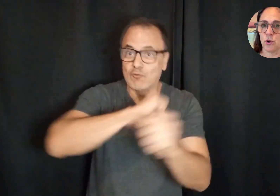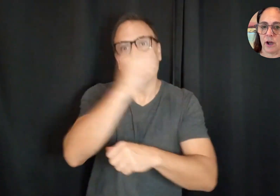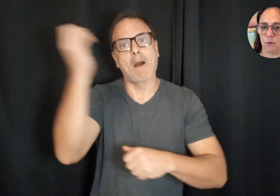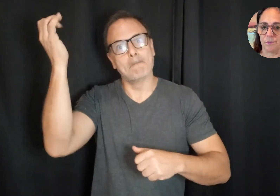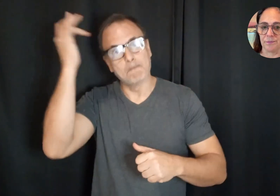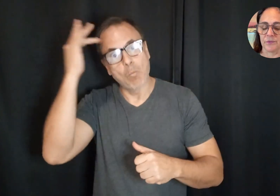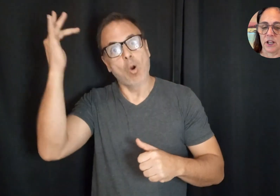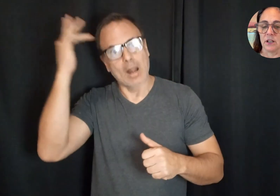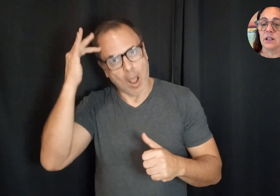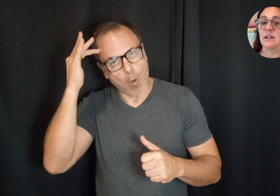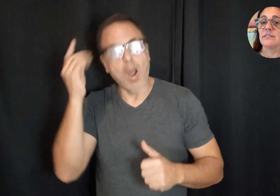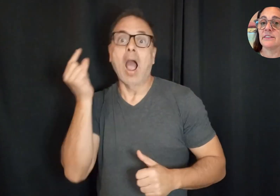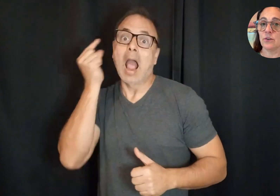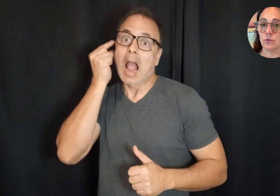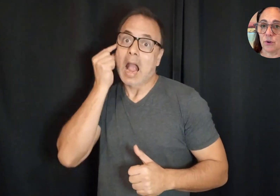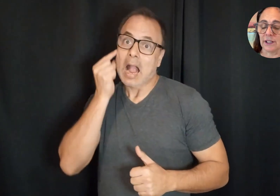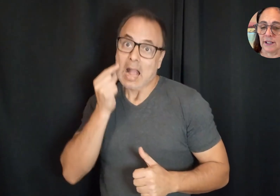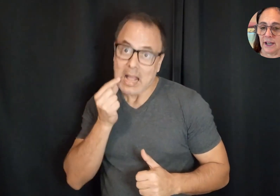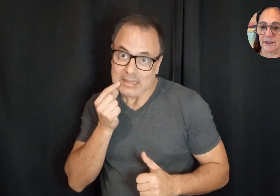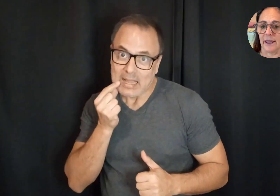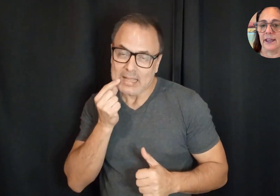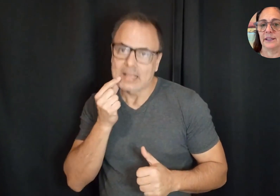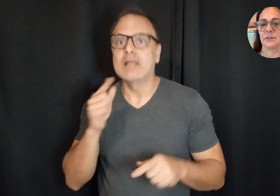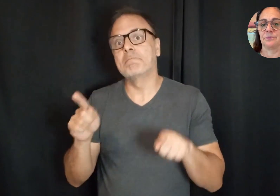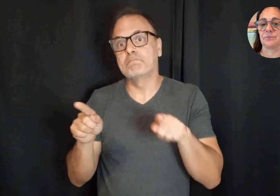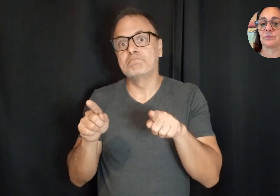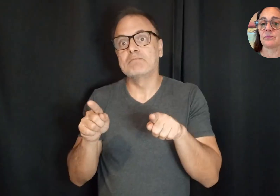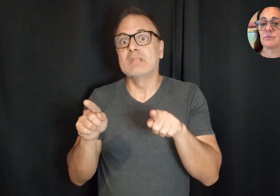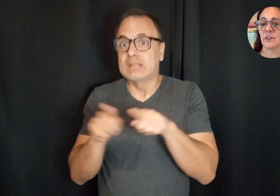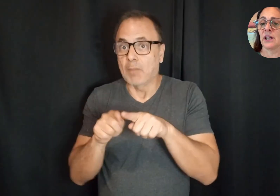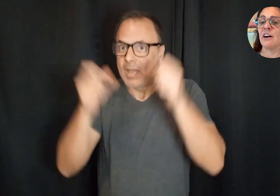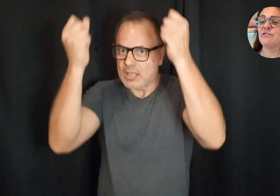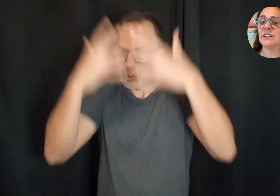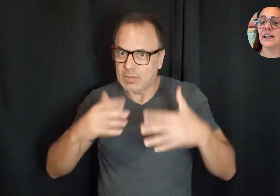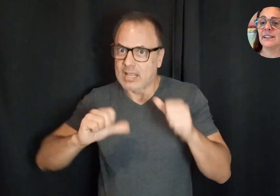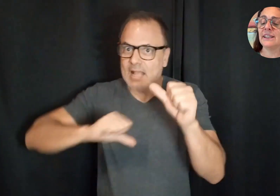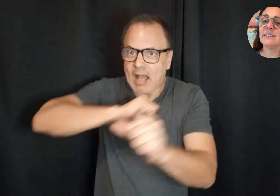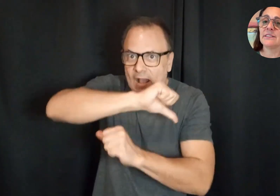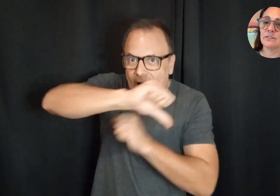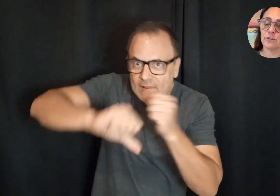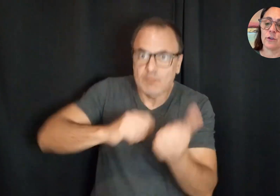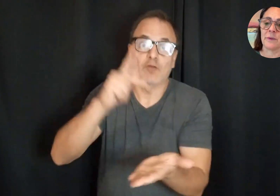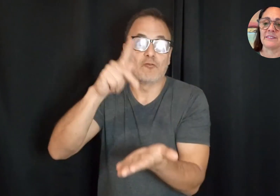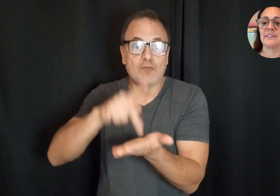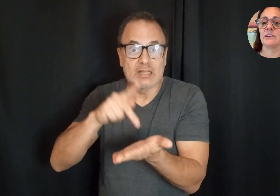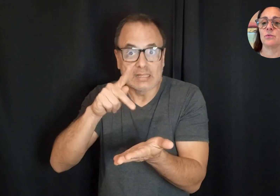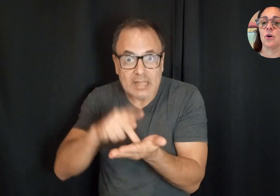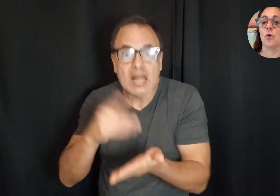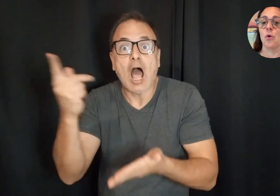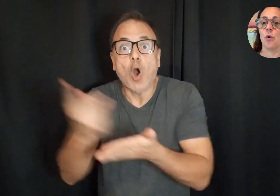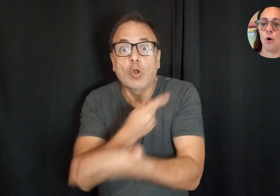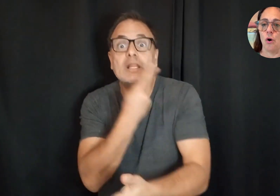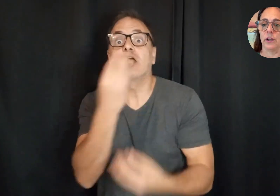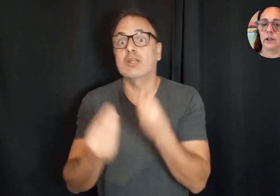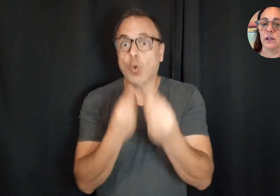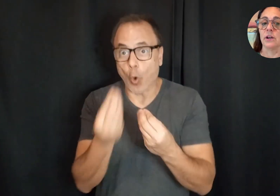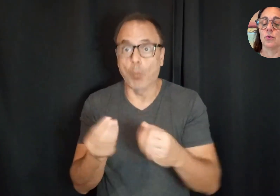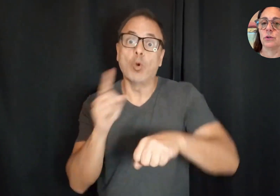moral. Segundo Allan Kardec, a verdadeira transformação ocorre quando